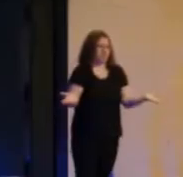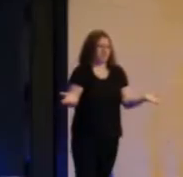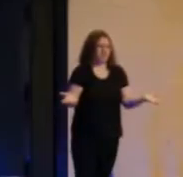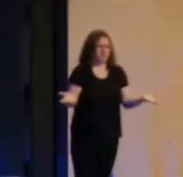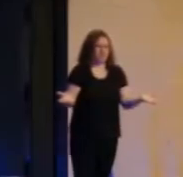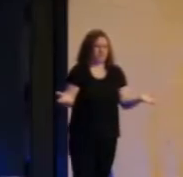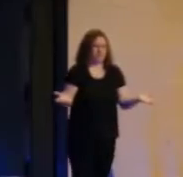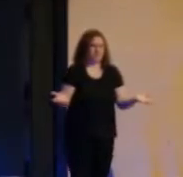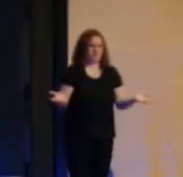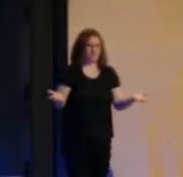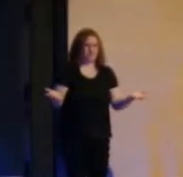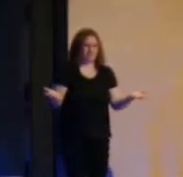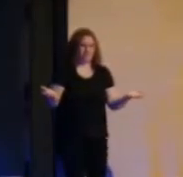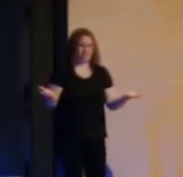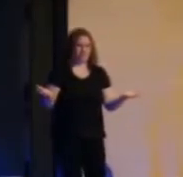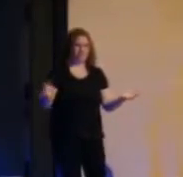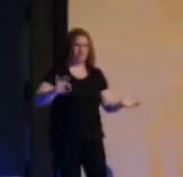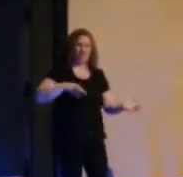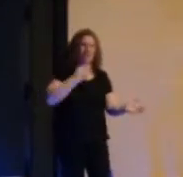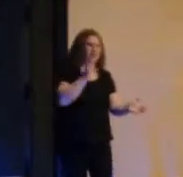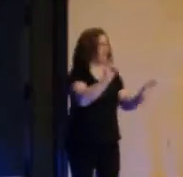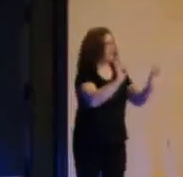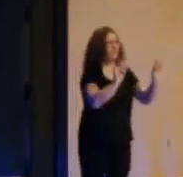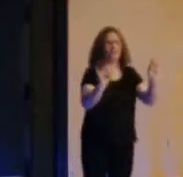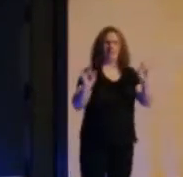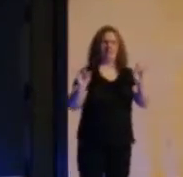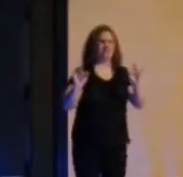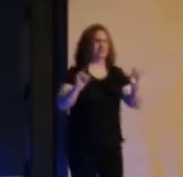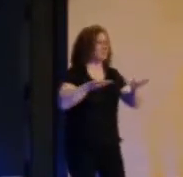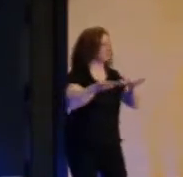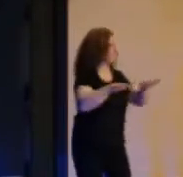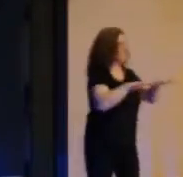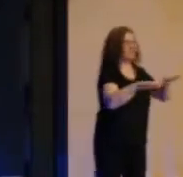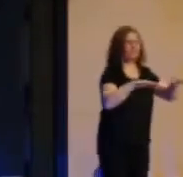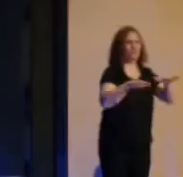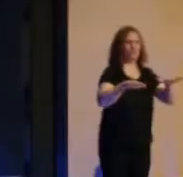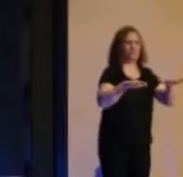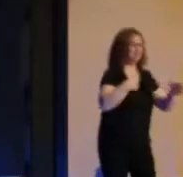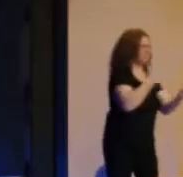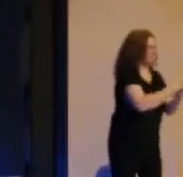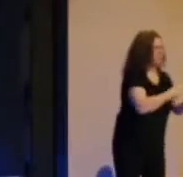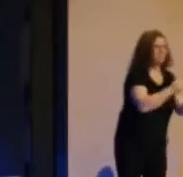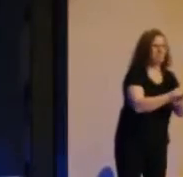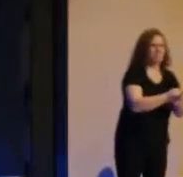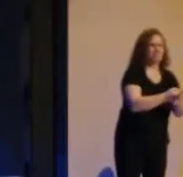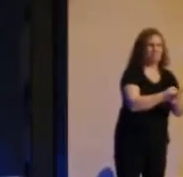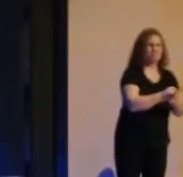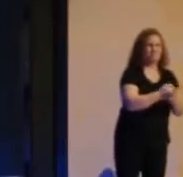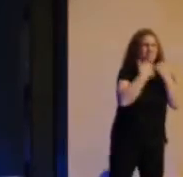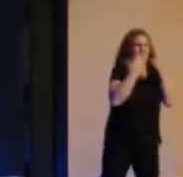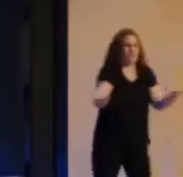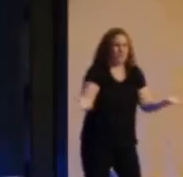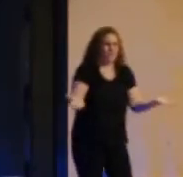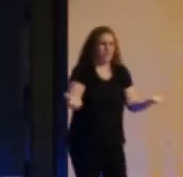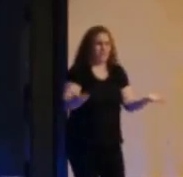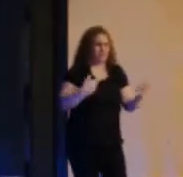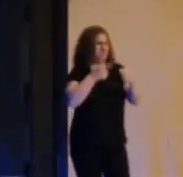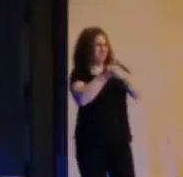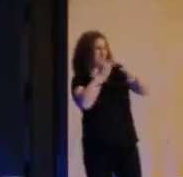Pero sabe que eso ya no importa, que la vida es afrontar las situaciones, sean cuales